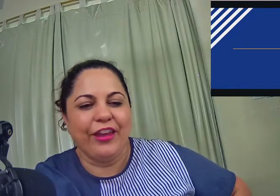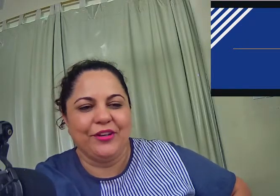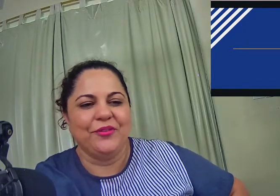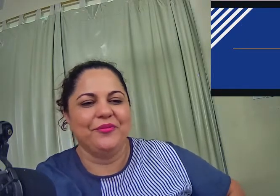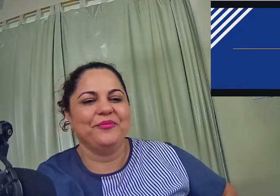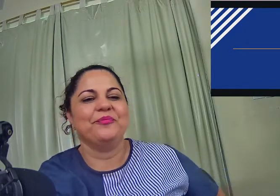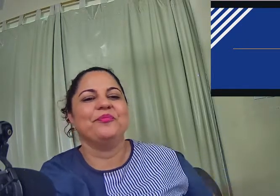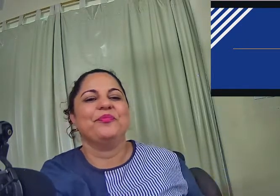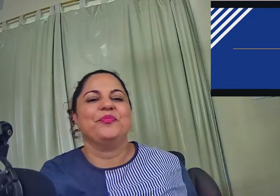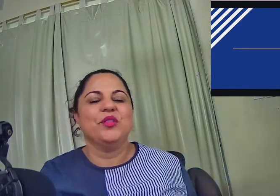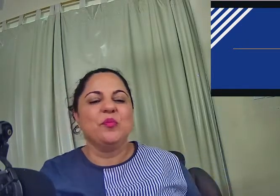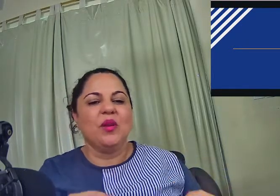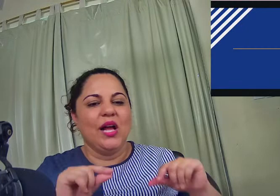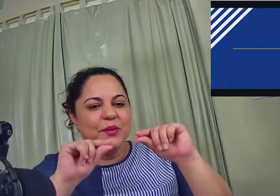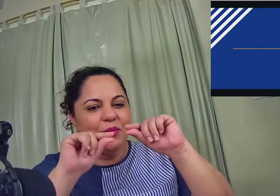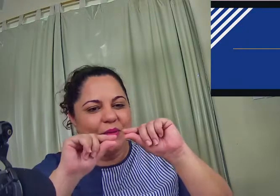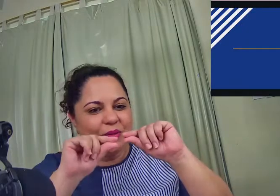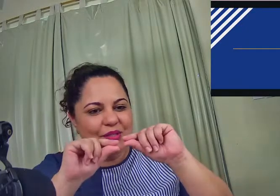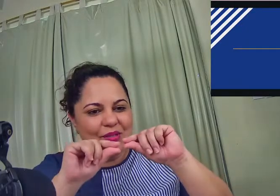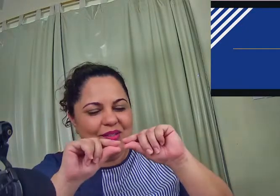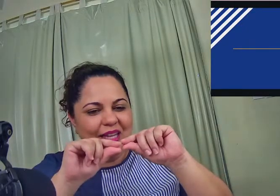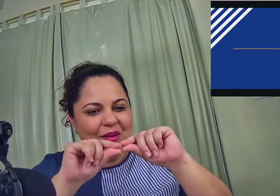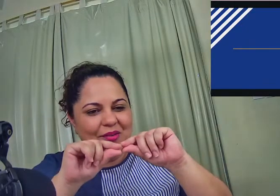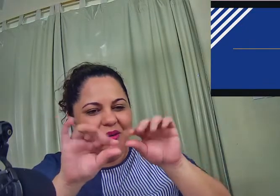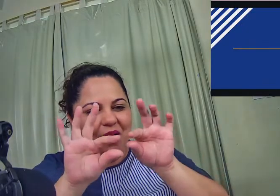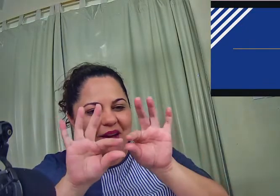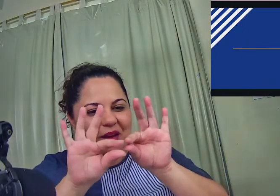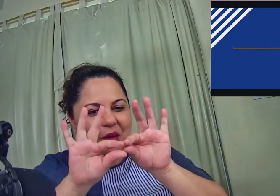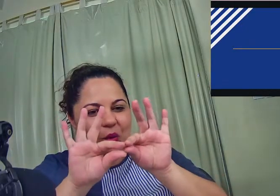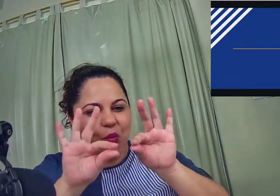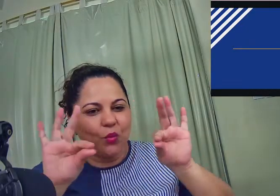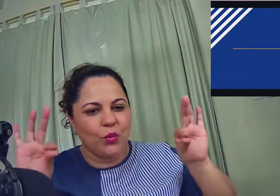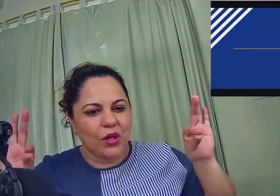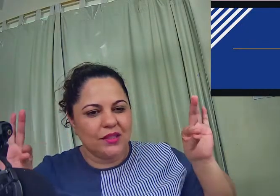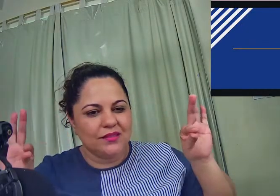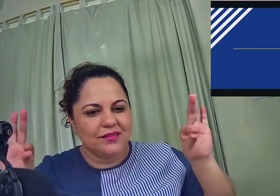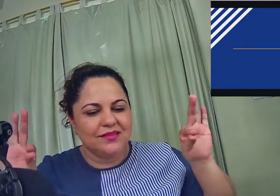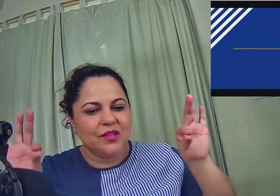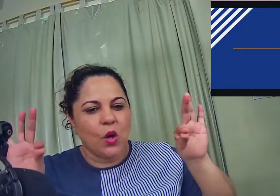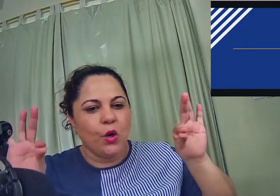fino no plano horizontal, ó. Ó.